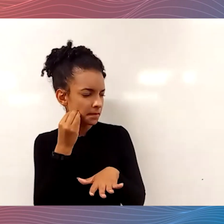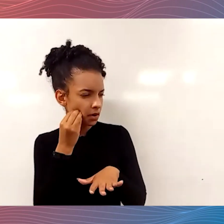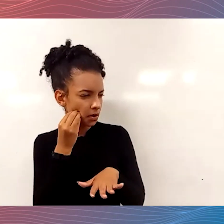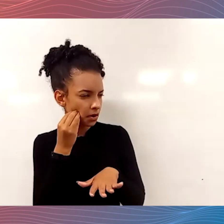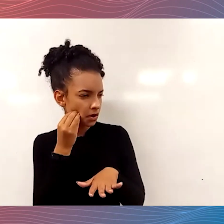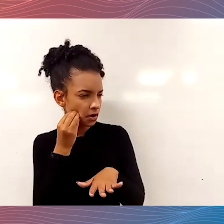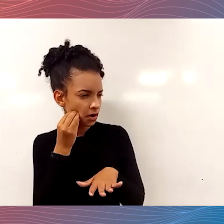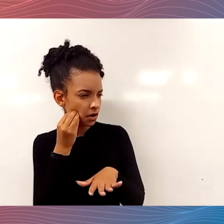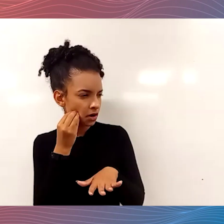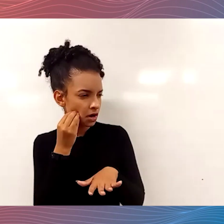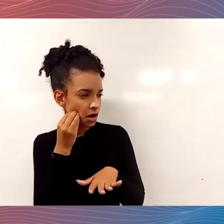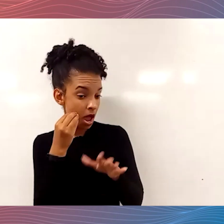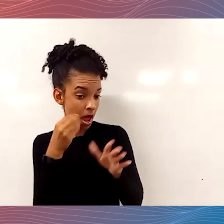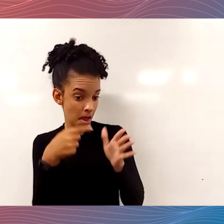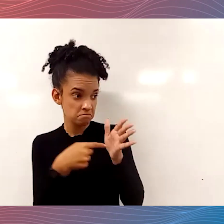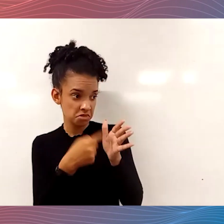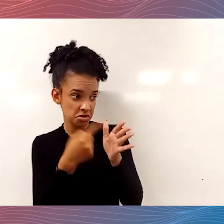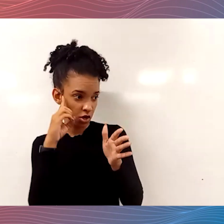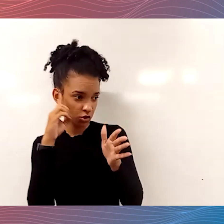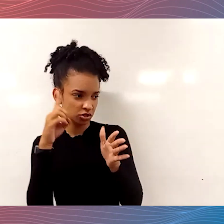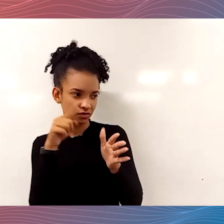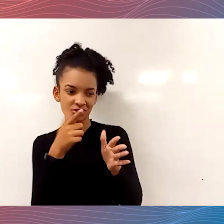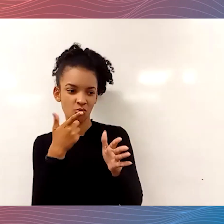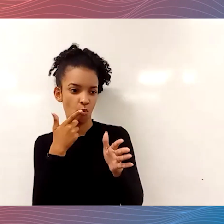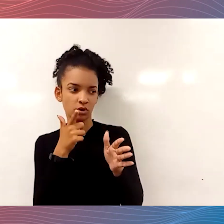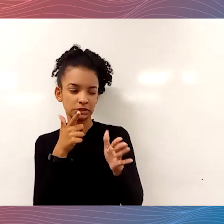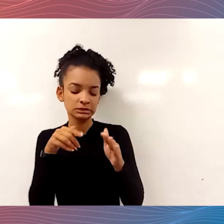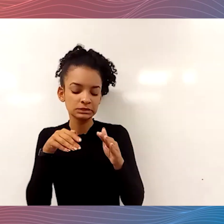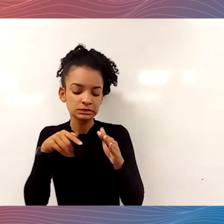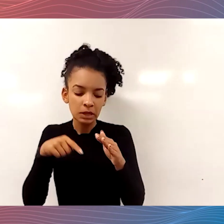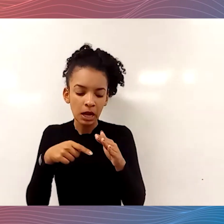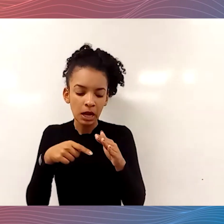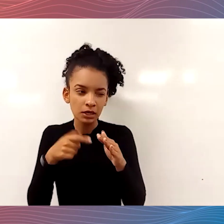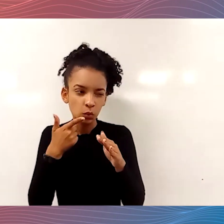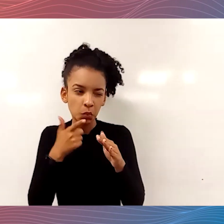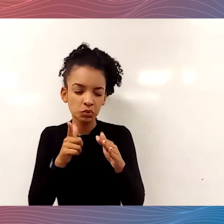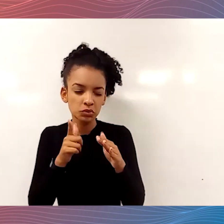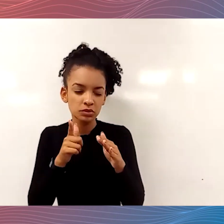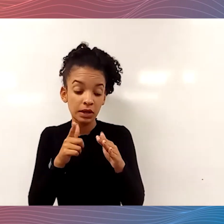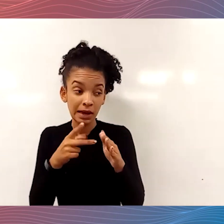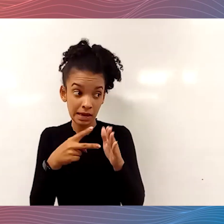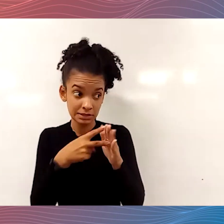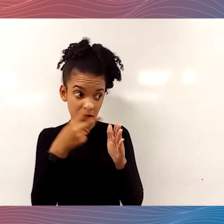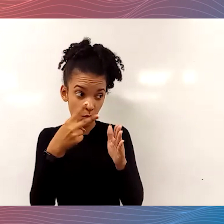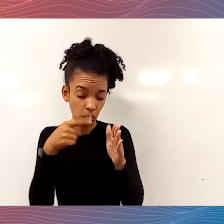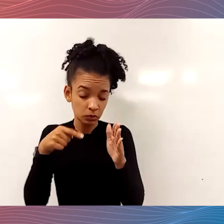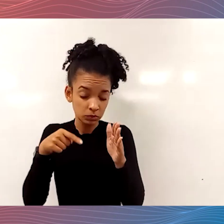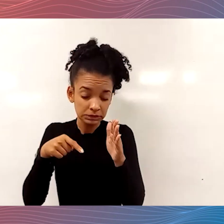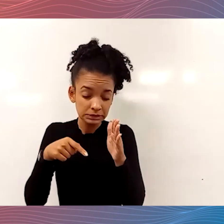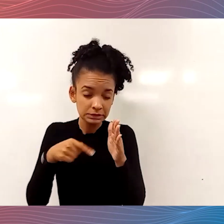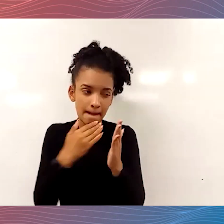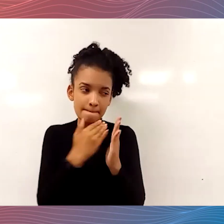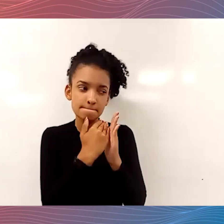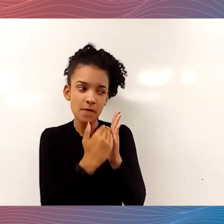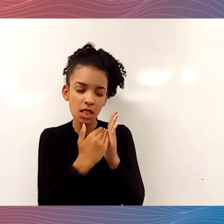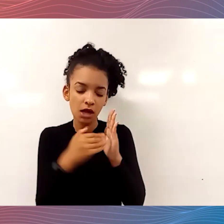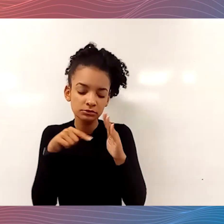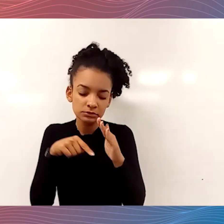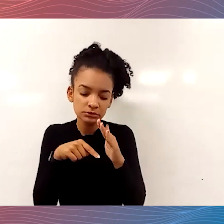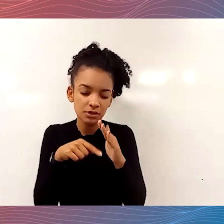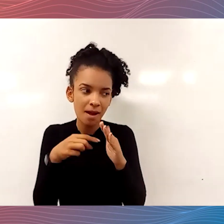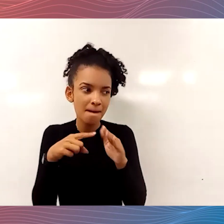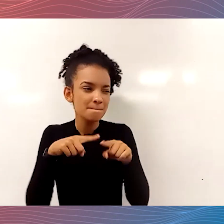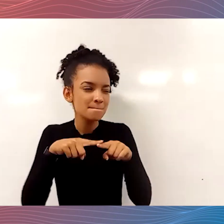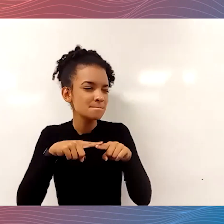primeiro dia você ainda não mergulhou de tudo, né? No segundo dia mergulhou na metade. Mas quando chegou no terceiro dia,